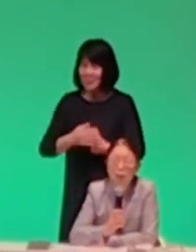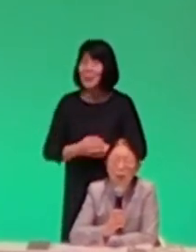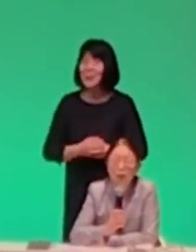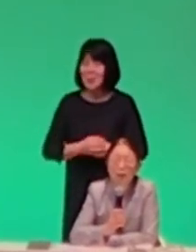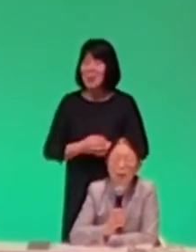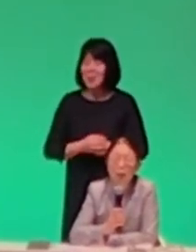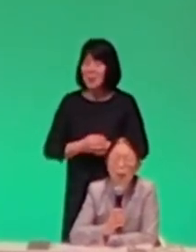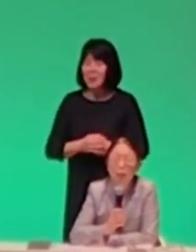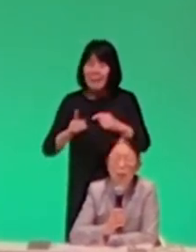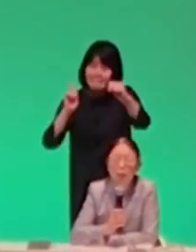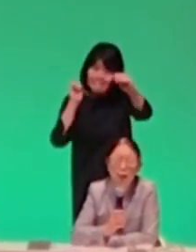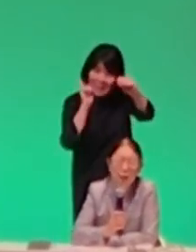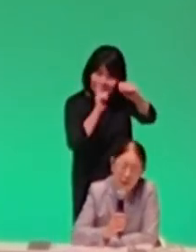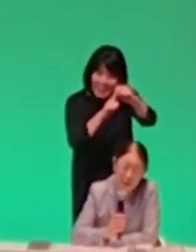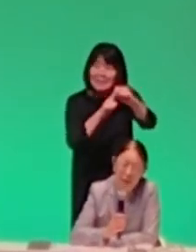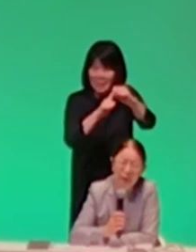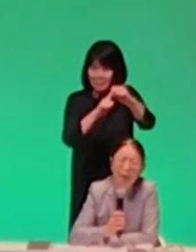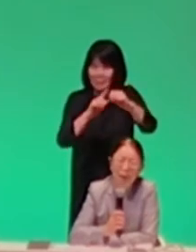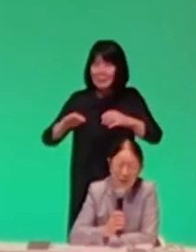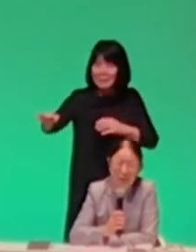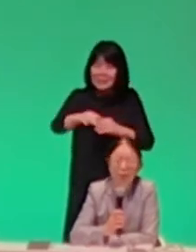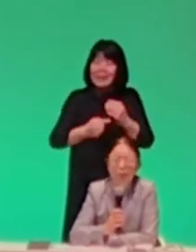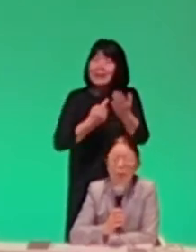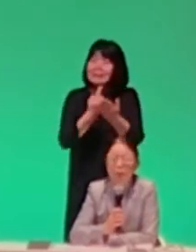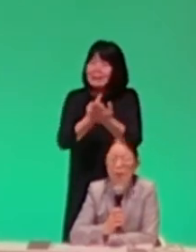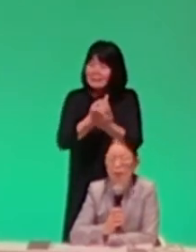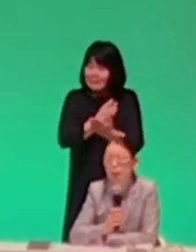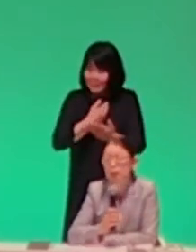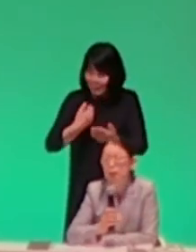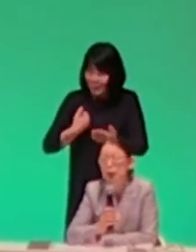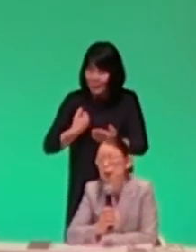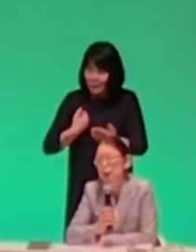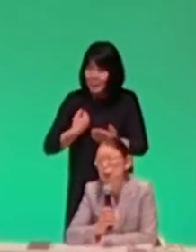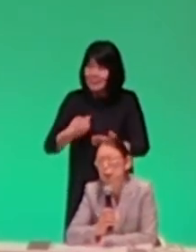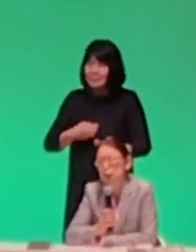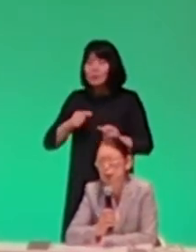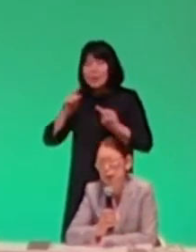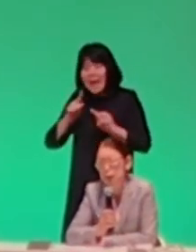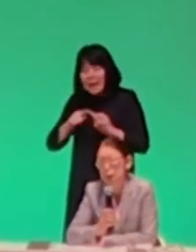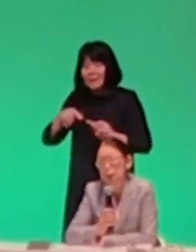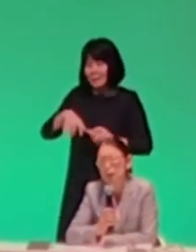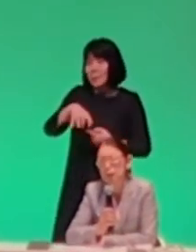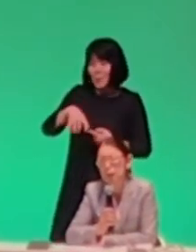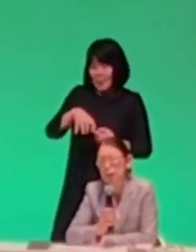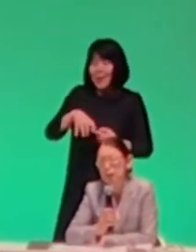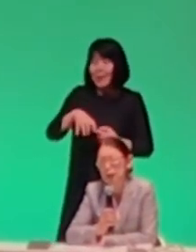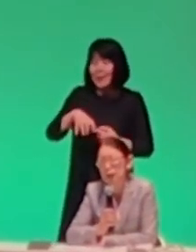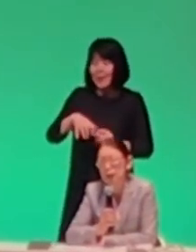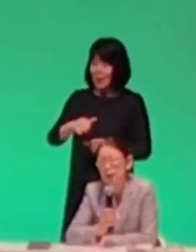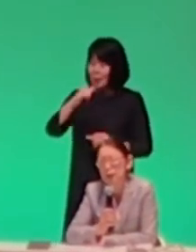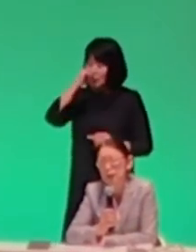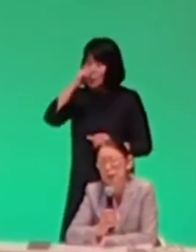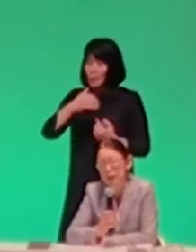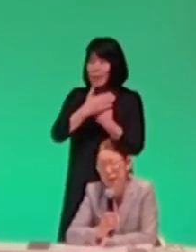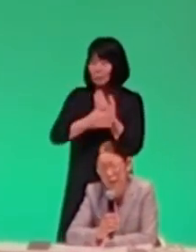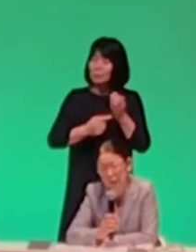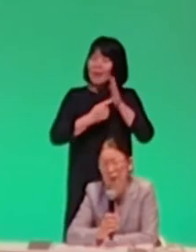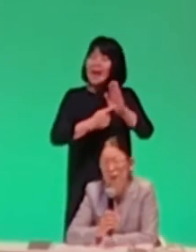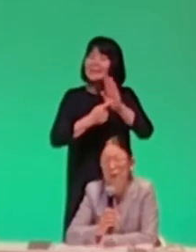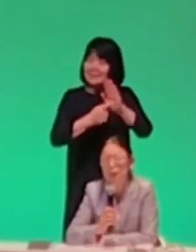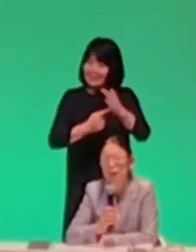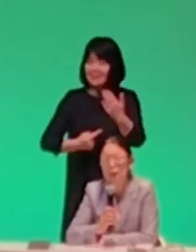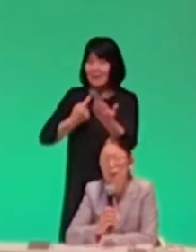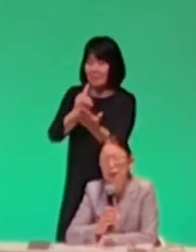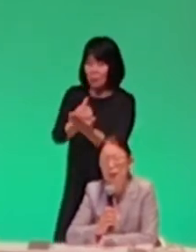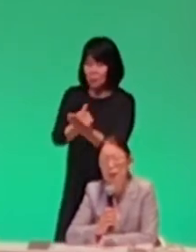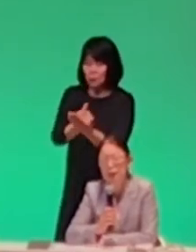その目指してる、みんなが参加できる、自分に合ったところで得意を発揮して参加を